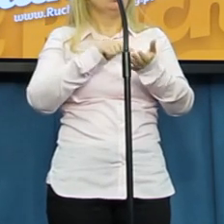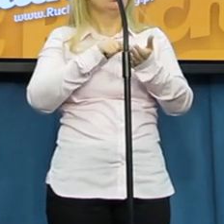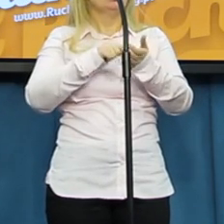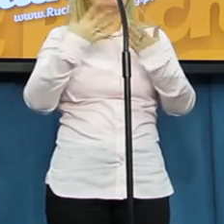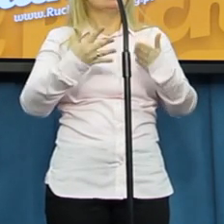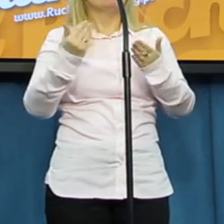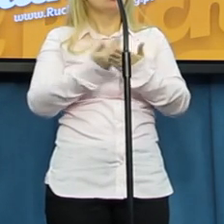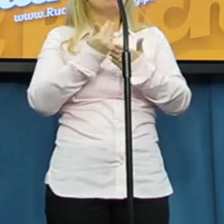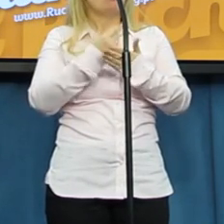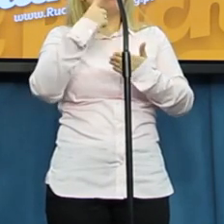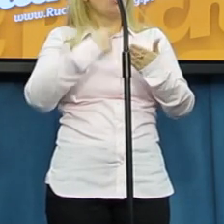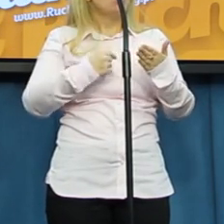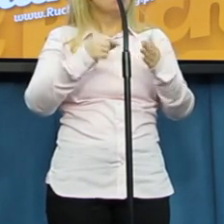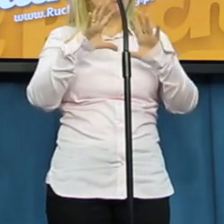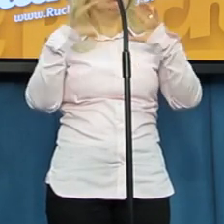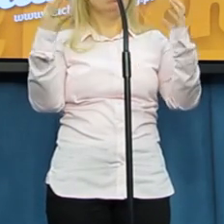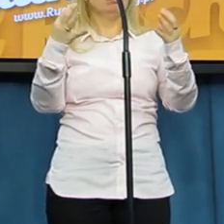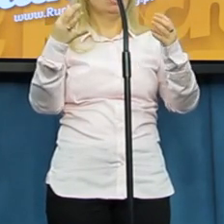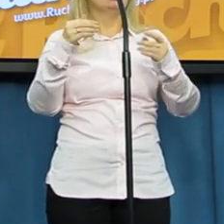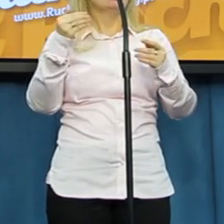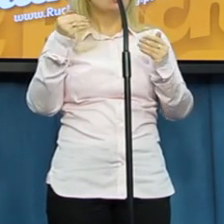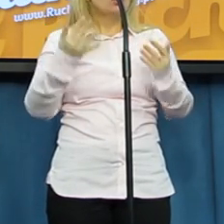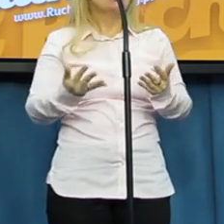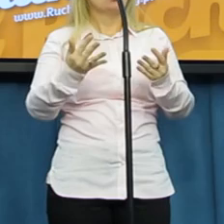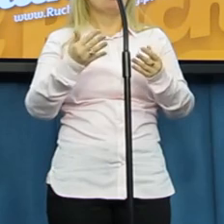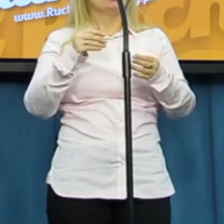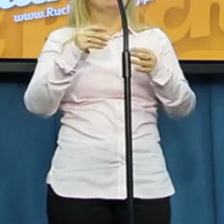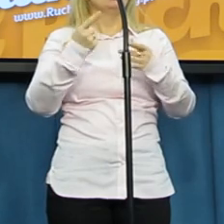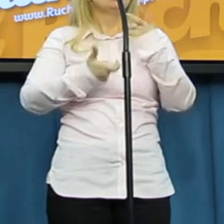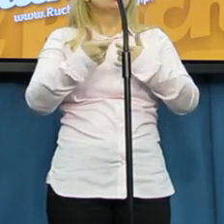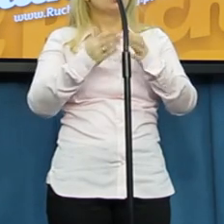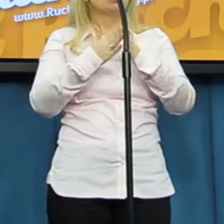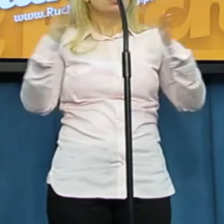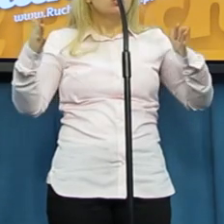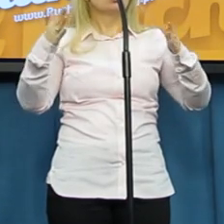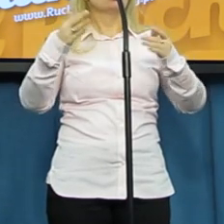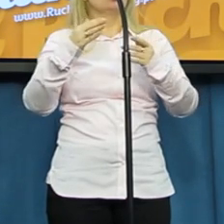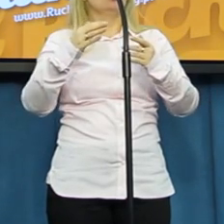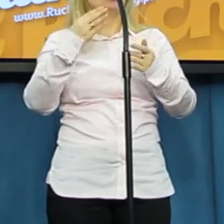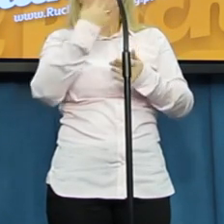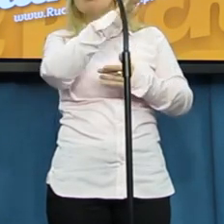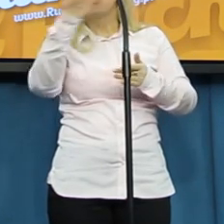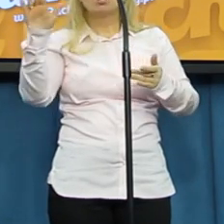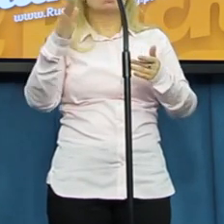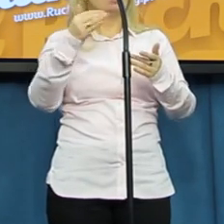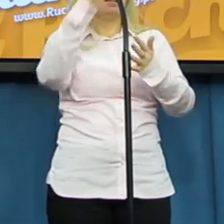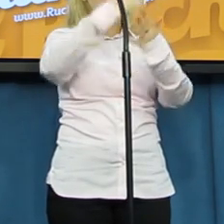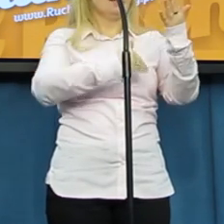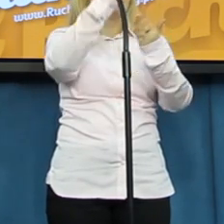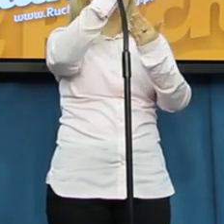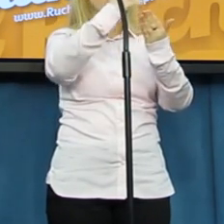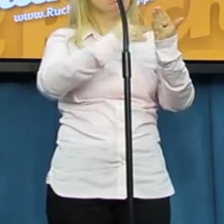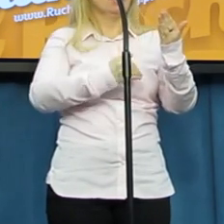te nowe osoby, które się pojawią w naszym otoczeniu, mają jakby stworzyć właśnie szerszą perspektywę polityczną dla tej listy. Jeśli ona powstanie,